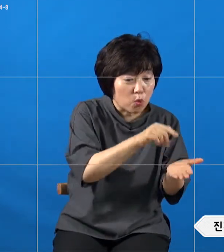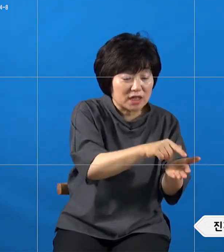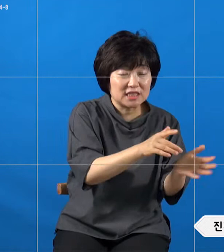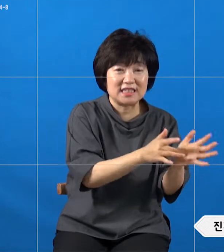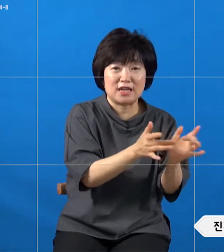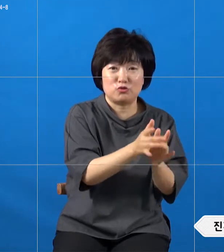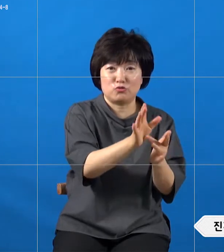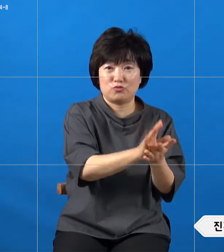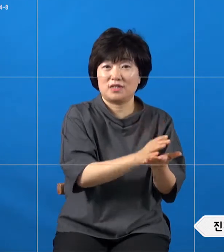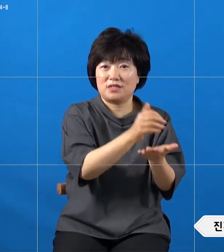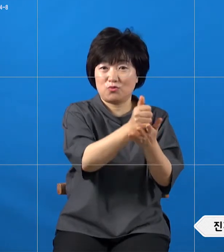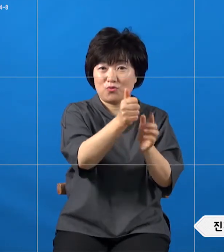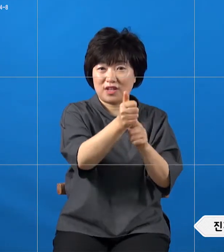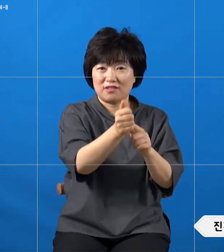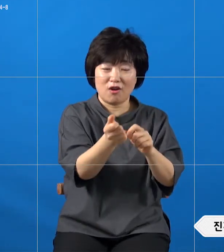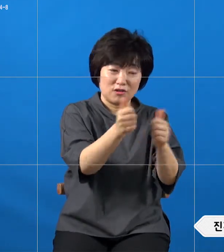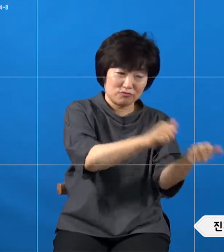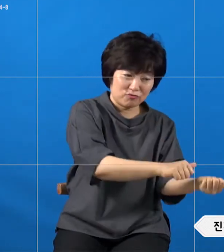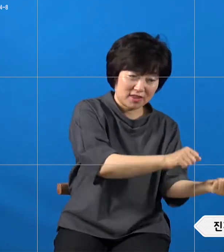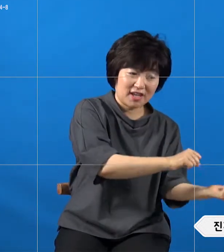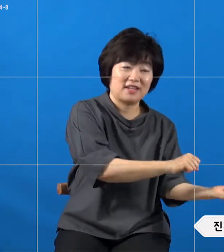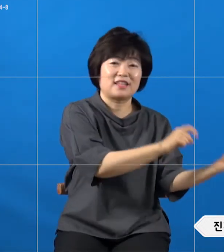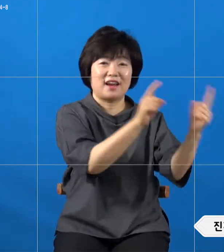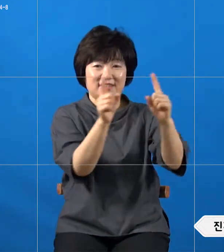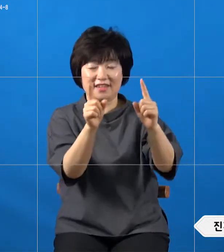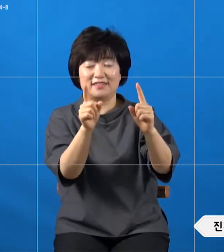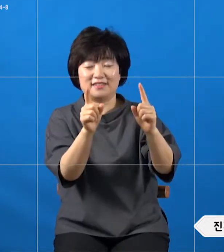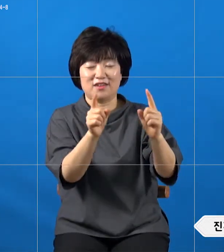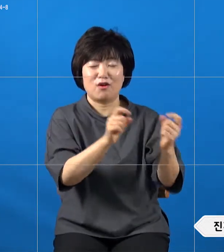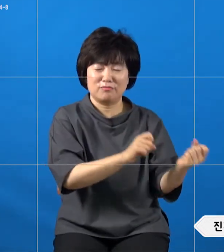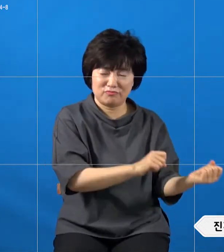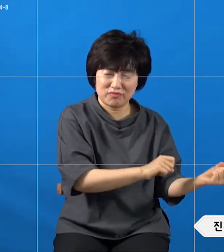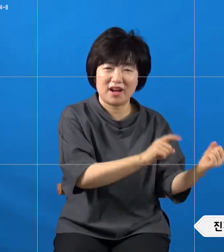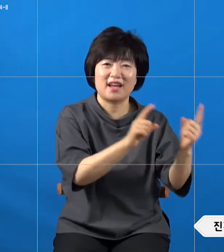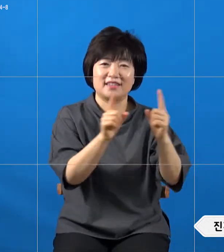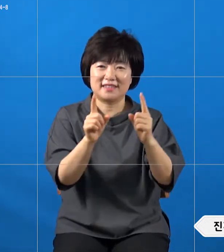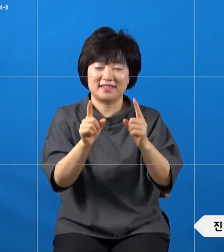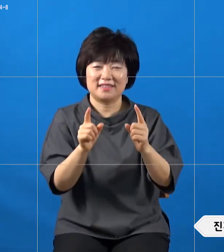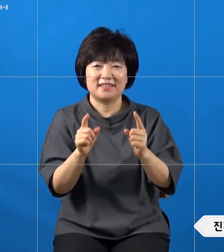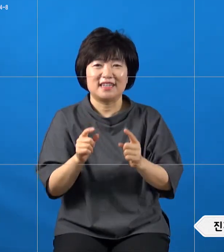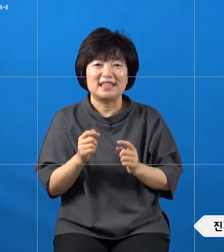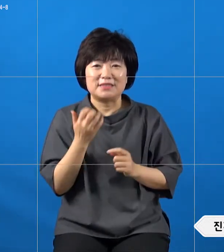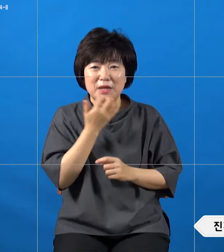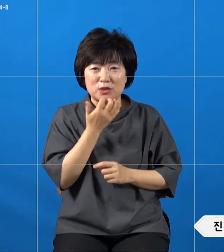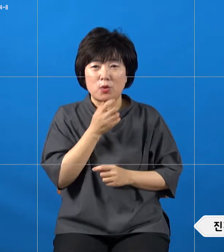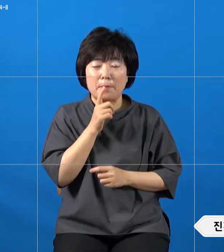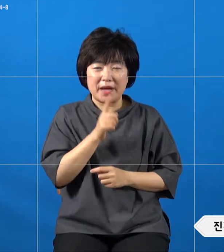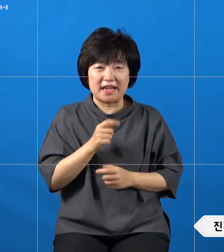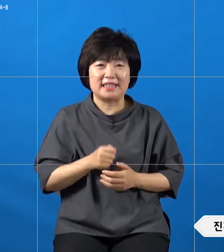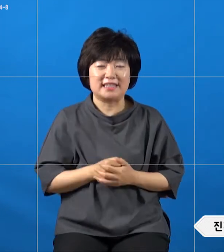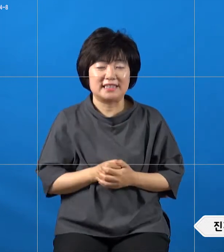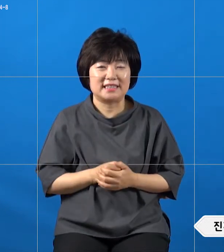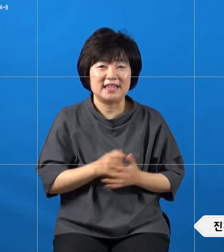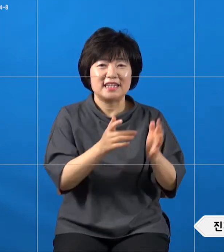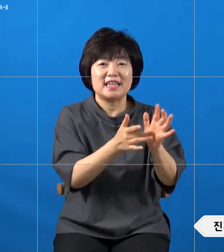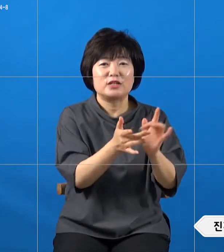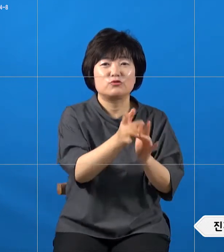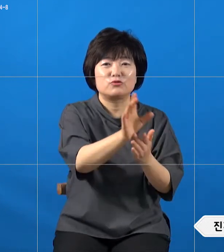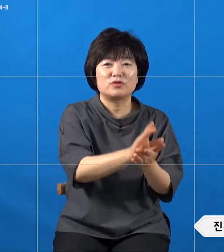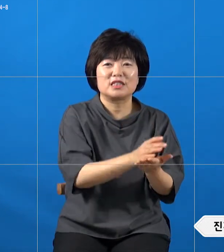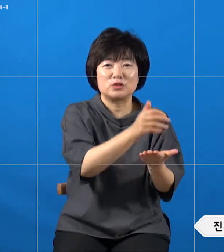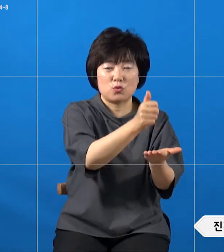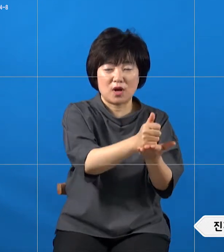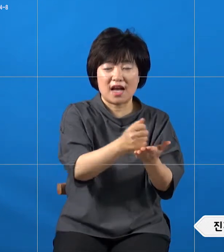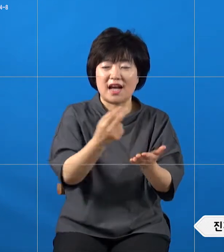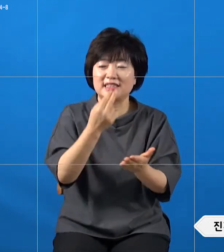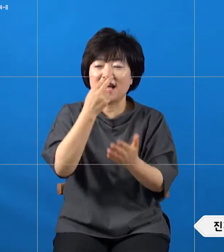예수 그리스도께서 다시 사셨습니다. 부활하셨습니다. 그래서 사도 베드로는 이야기합니다. 이제 그 예수